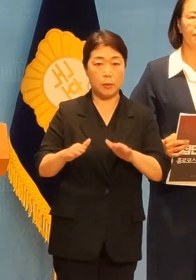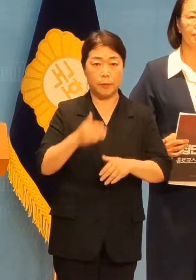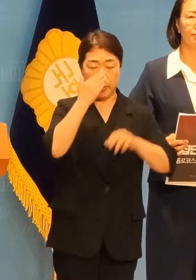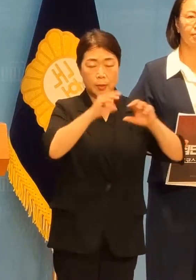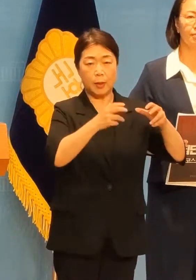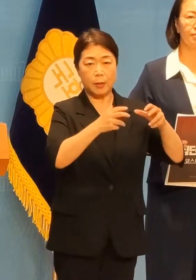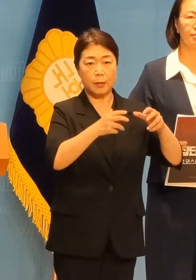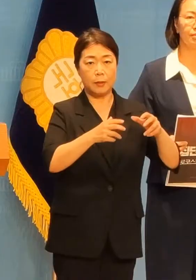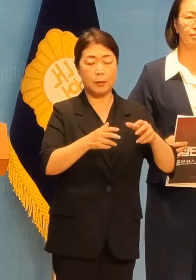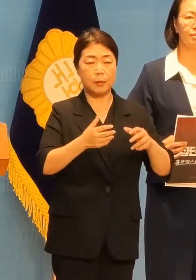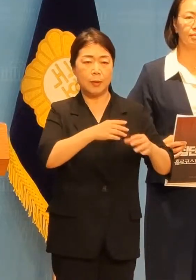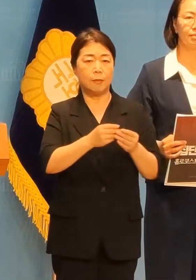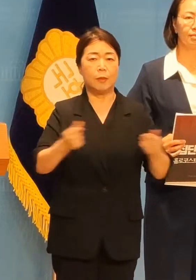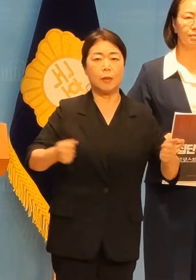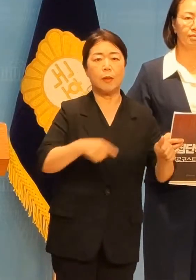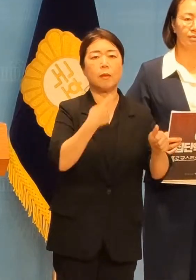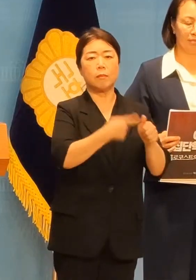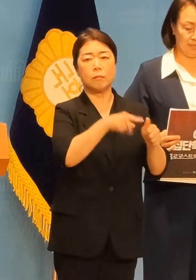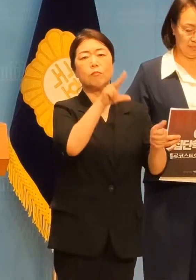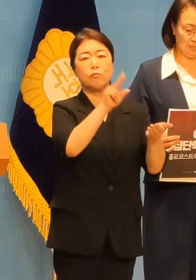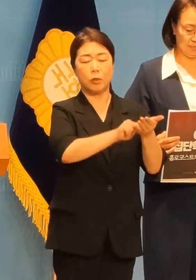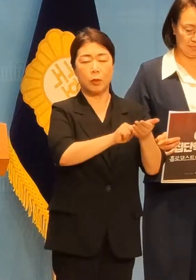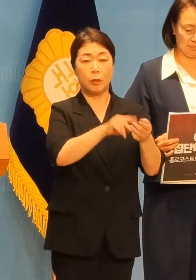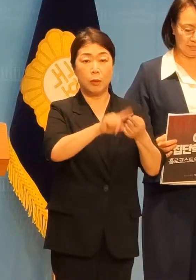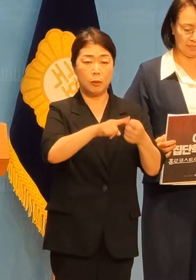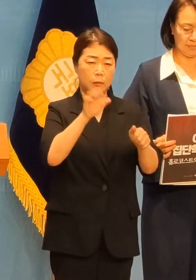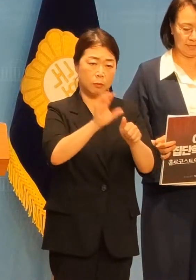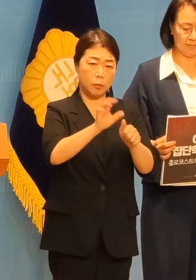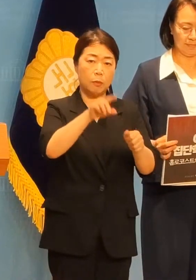집단 학살을 규탄하기 위해서 이 자리에 섰습니다.